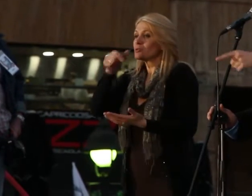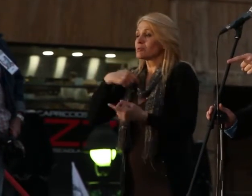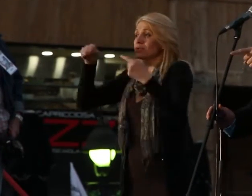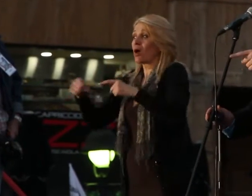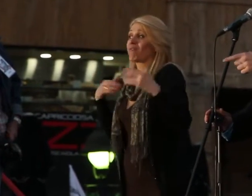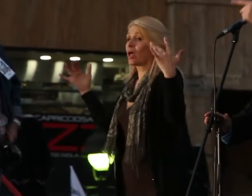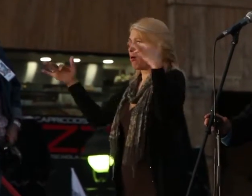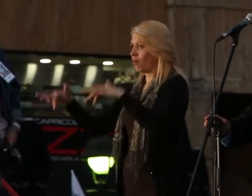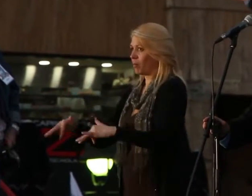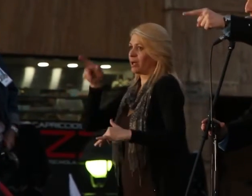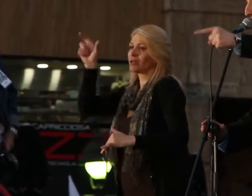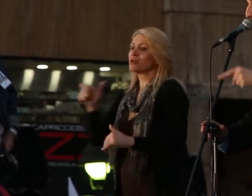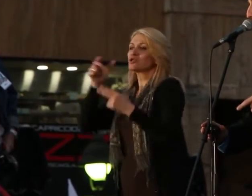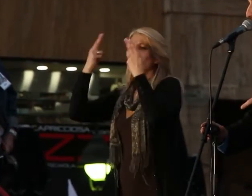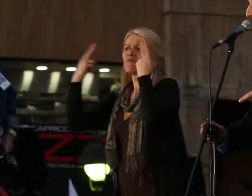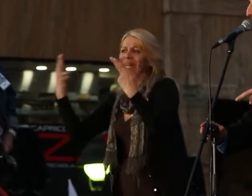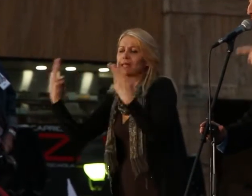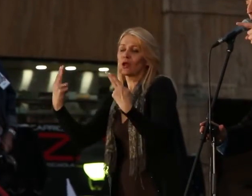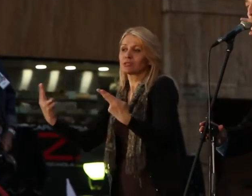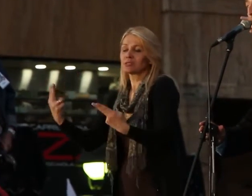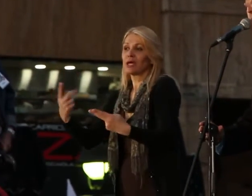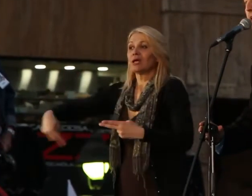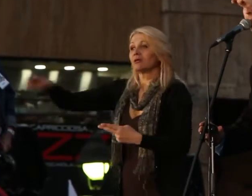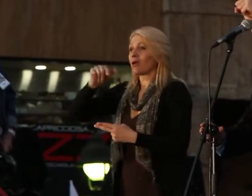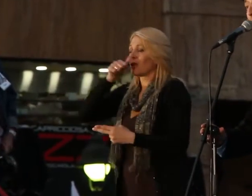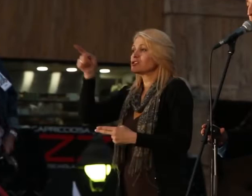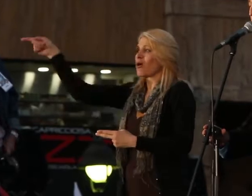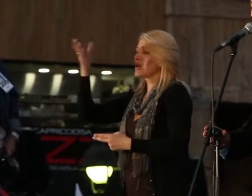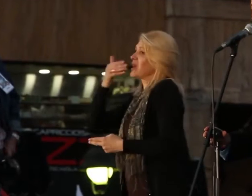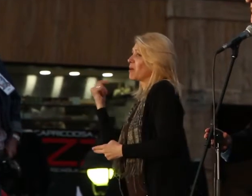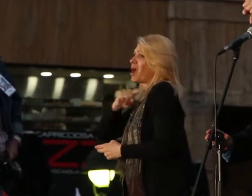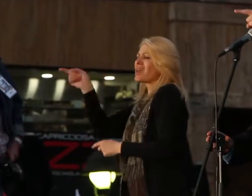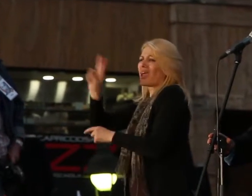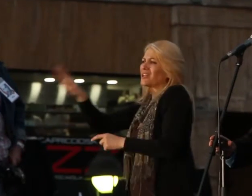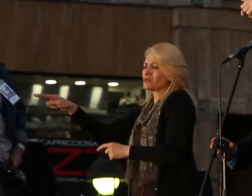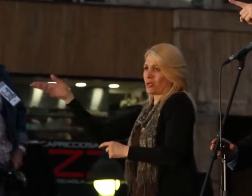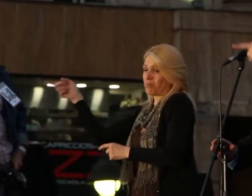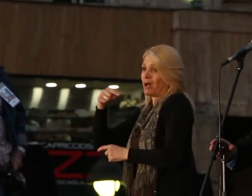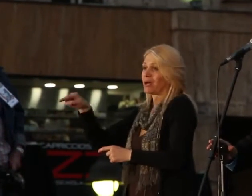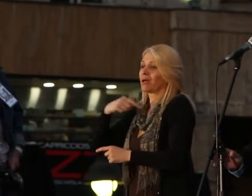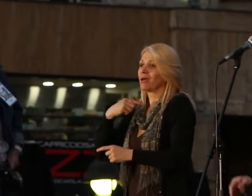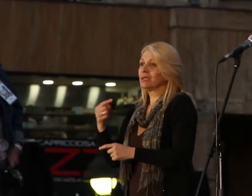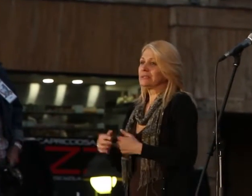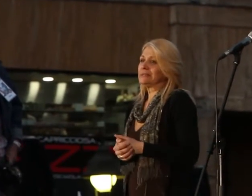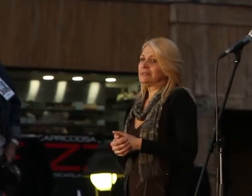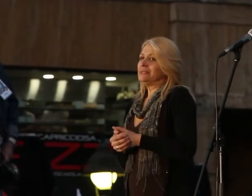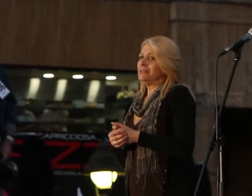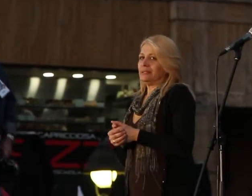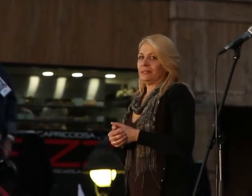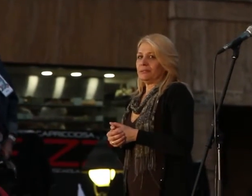se ovde okupili, a to su vrednosti. To je ono što oni nemaju i nikad nisu imali. Vrednosti!